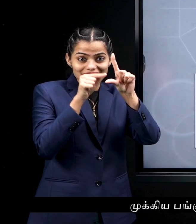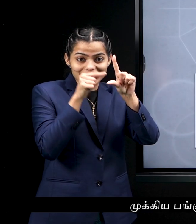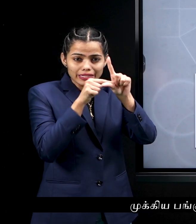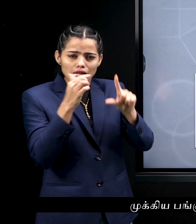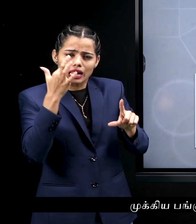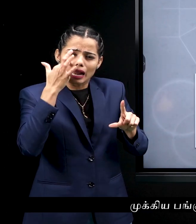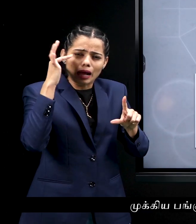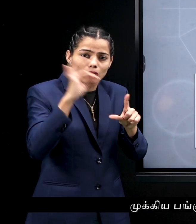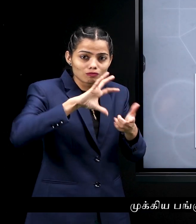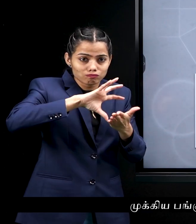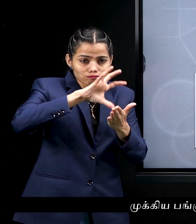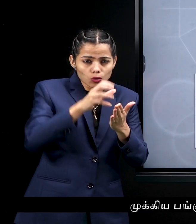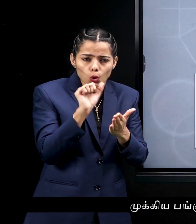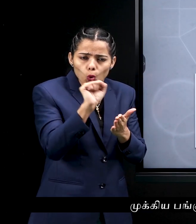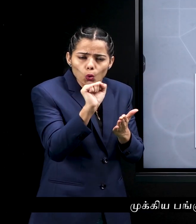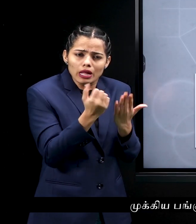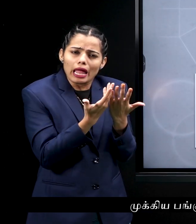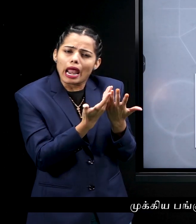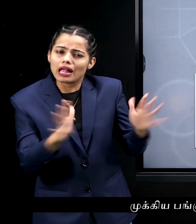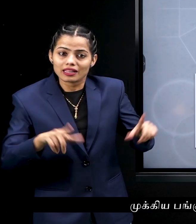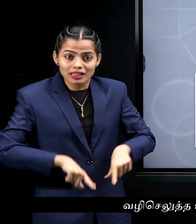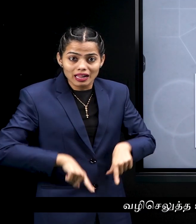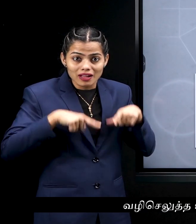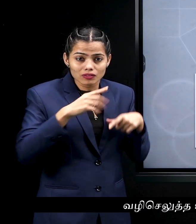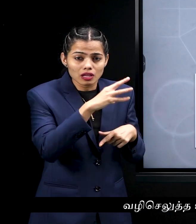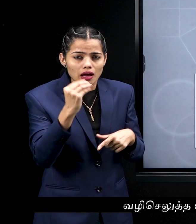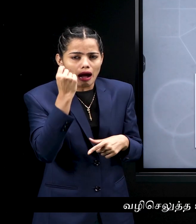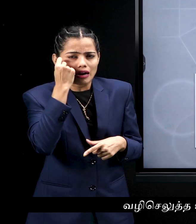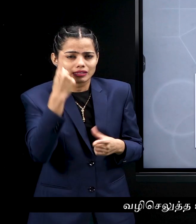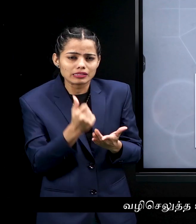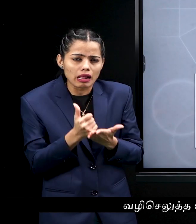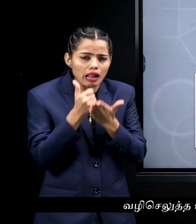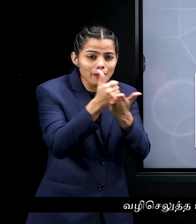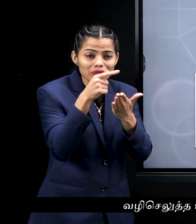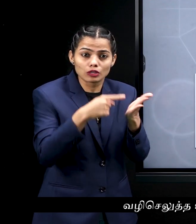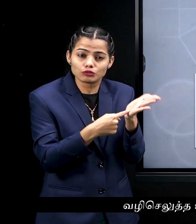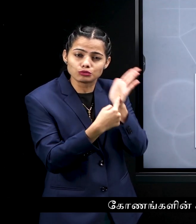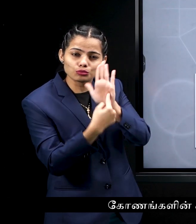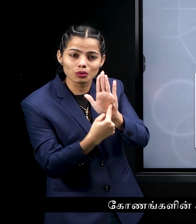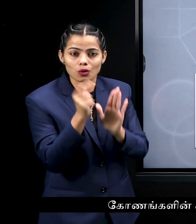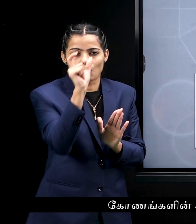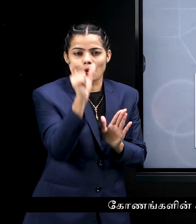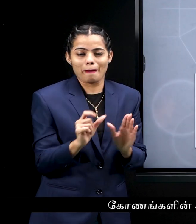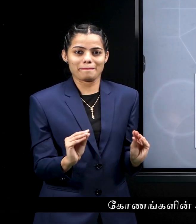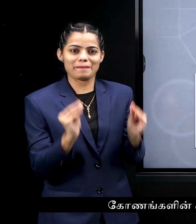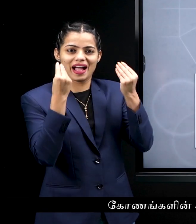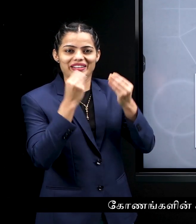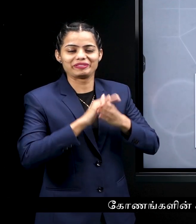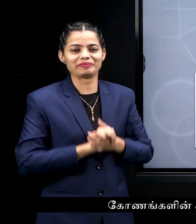பங்கு வகிக்கின்றன. அவற்றை புரிந்து கொள்வது வழிசெலுத்த உதவுகிறது. இந்த பாடத்தில் கோடுகள் மற்றும்